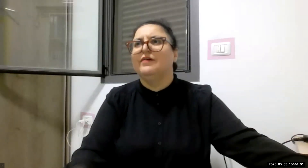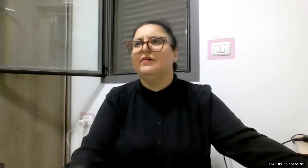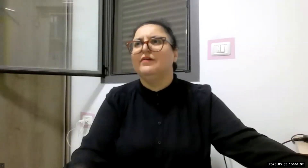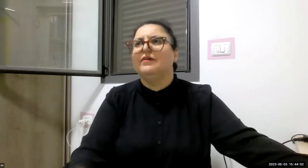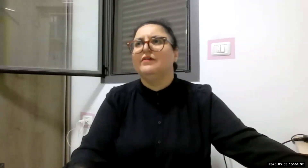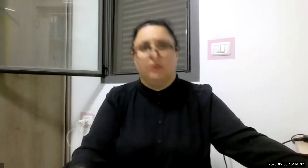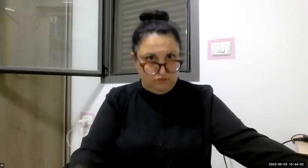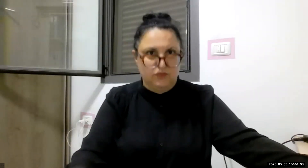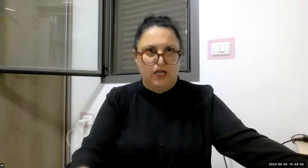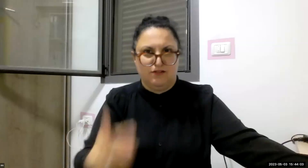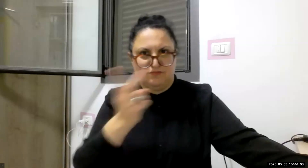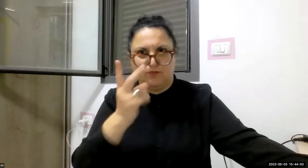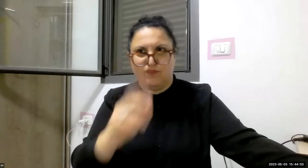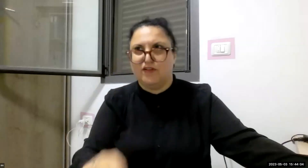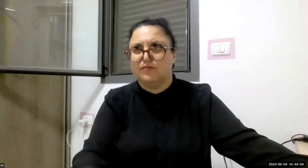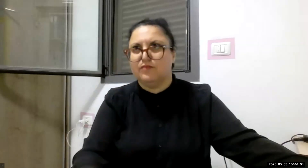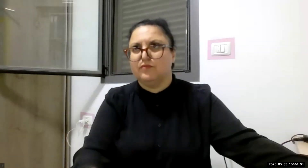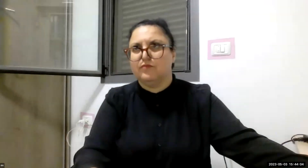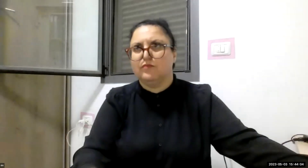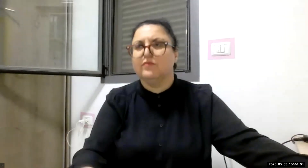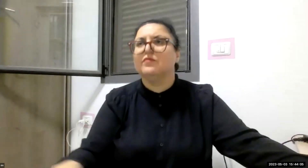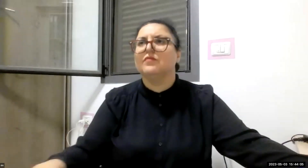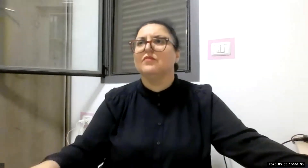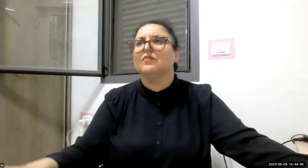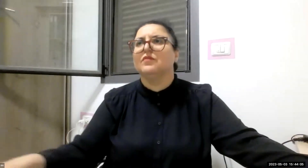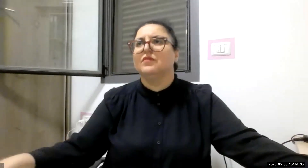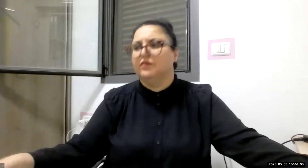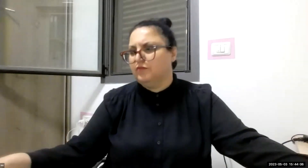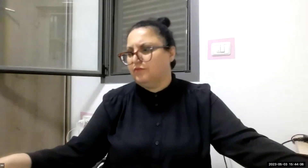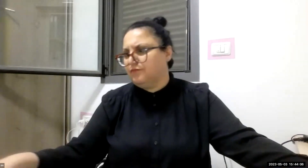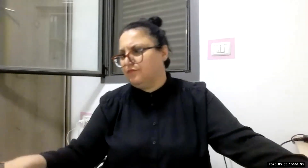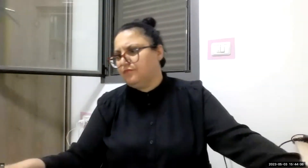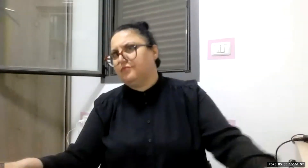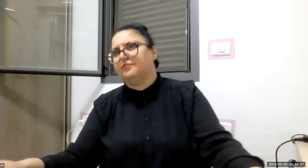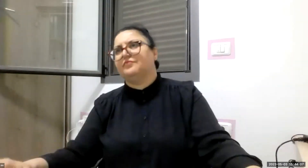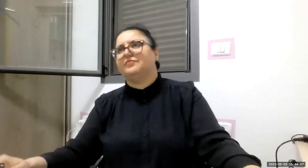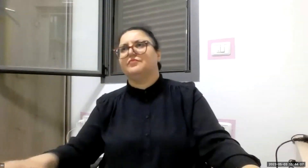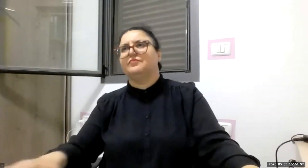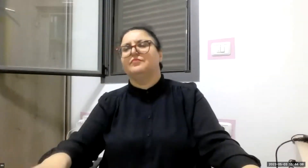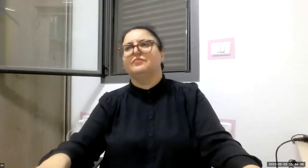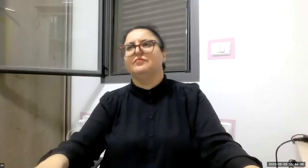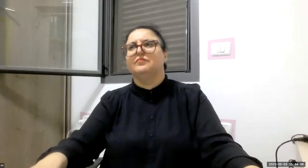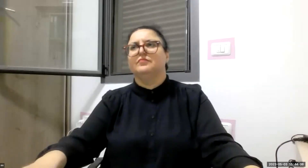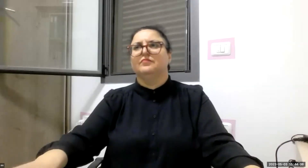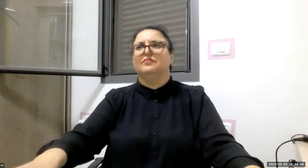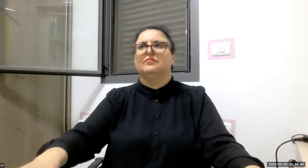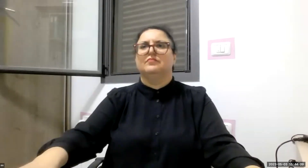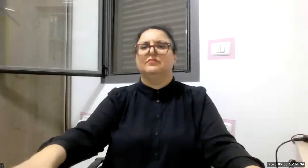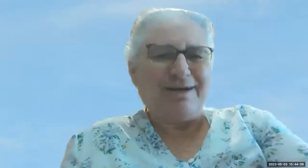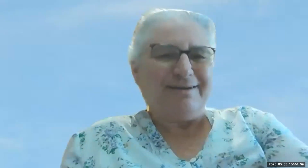ברור לי שאת מתנגדת למציאת גנים לחרשות כמו שאני מתנגדת למציאת גנים לאוטיזם אוקיי?